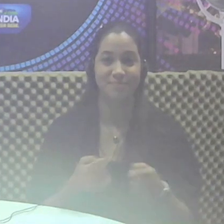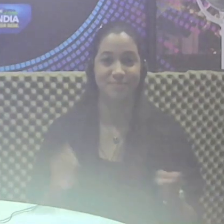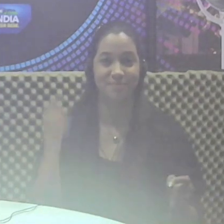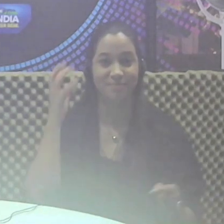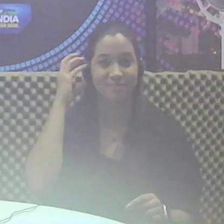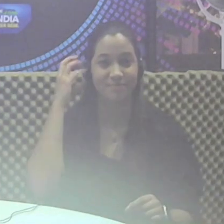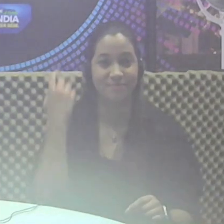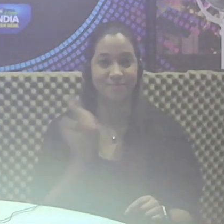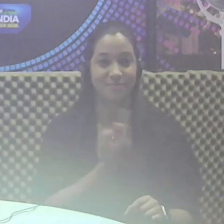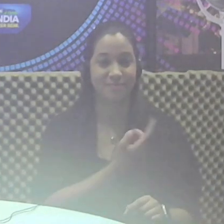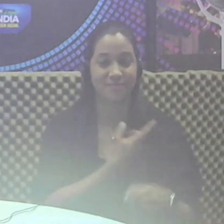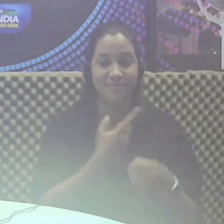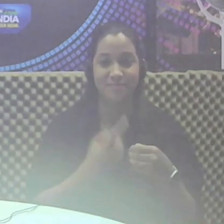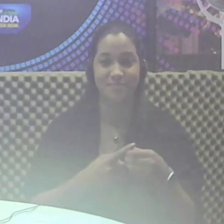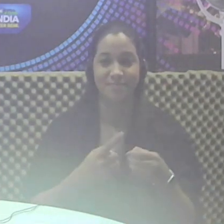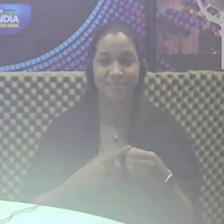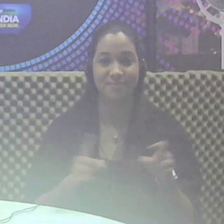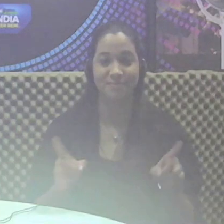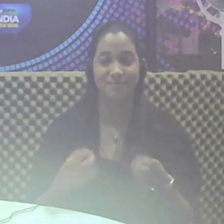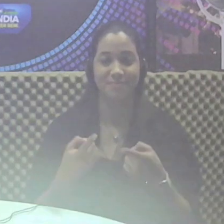Rádio Nossa Cidade.